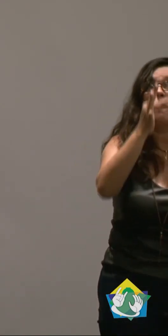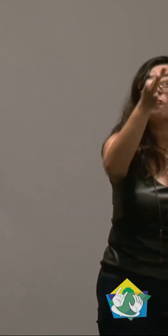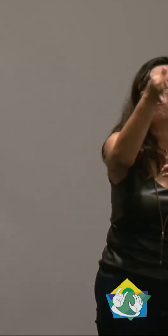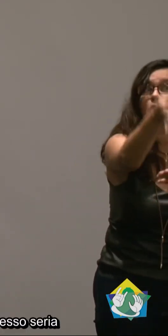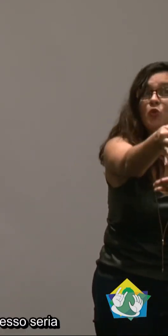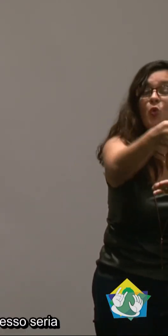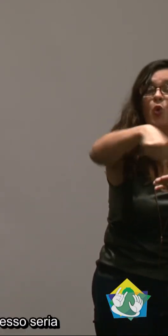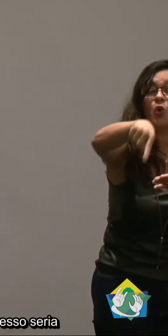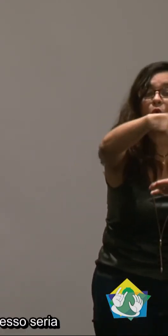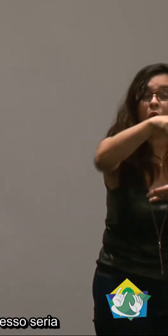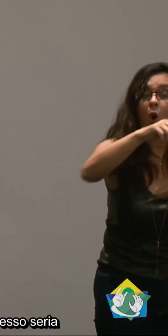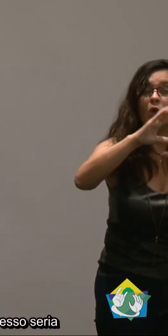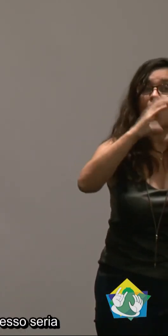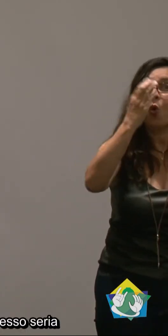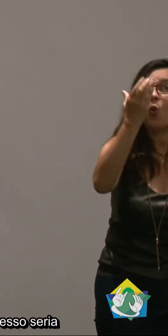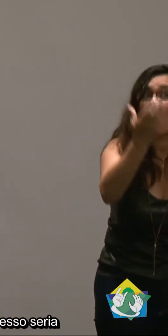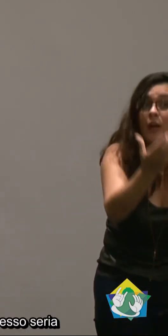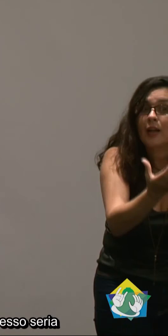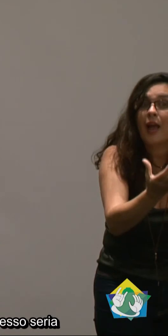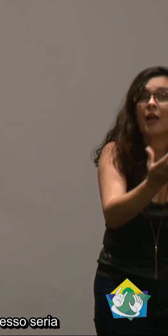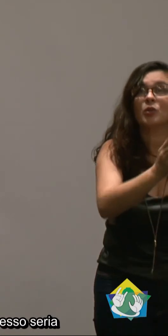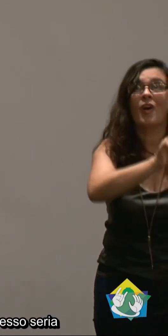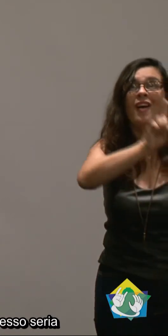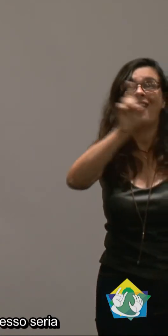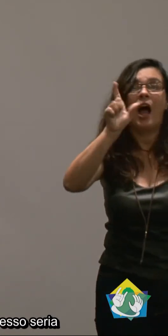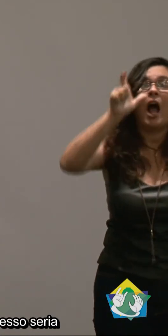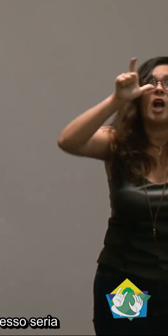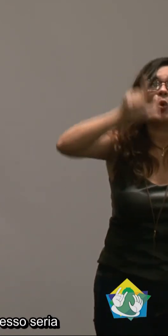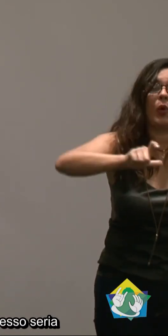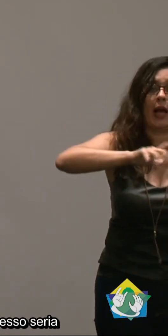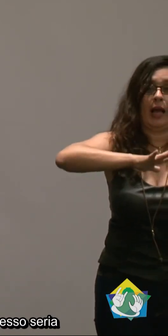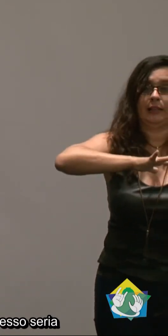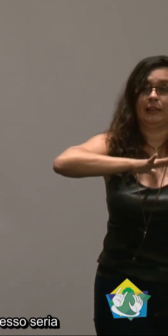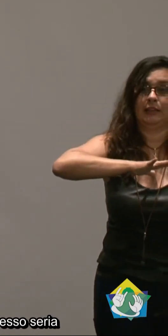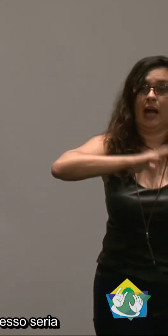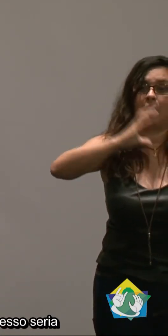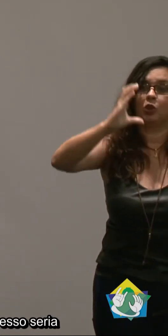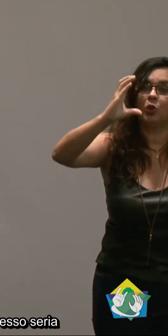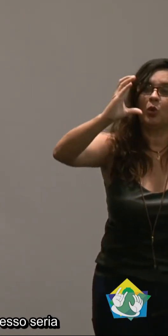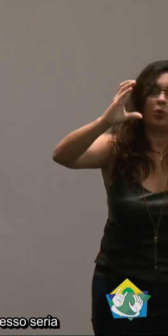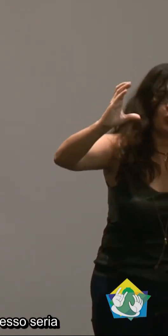e as pessoas marcaram de que futuramente o próximo congresso seria